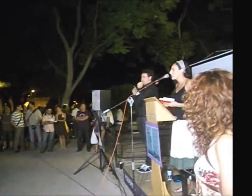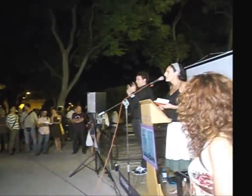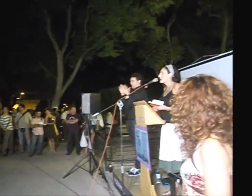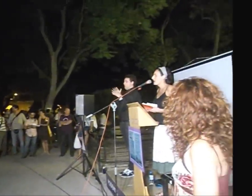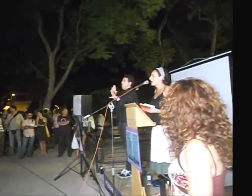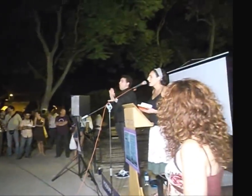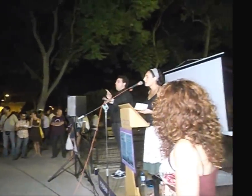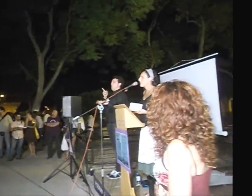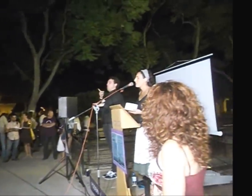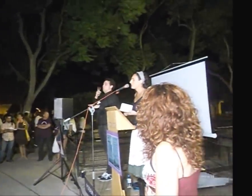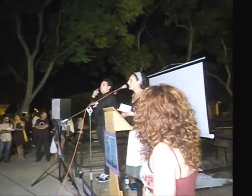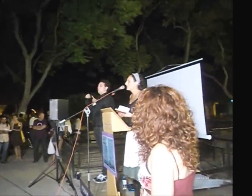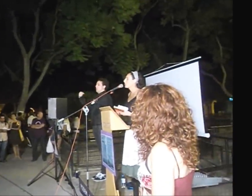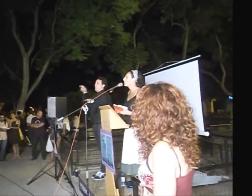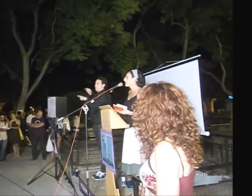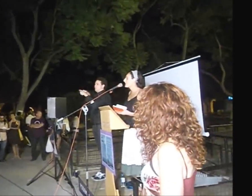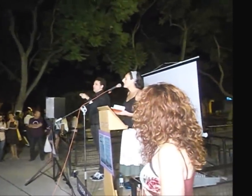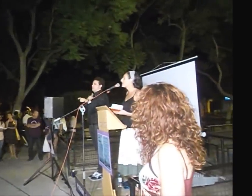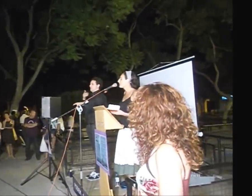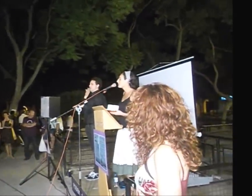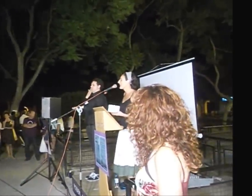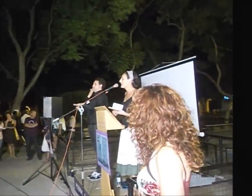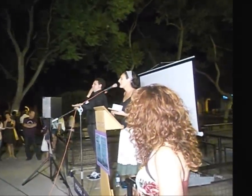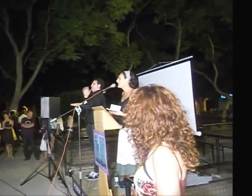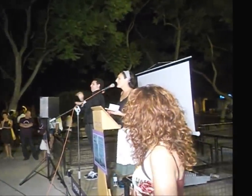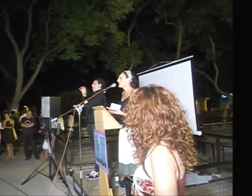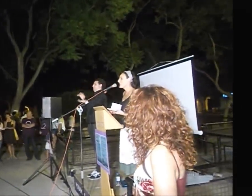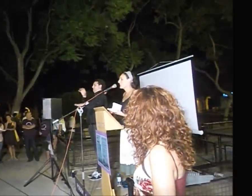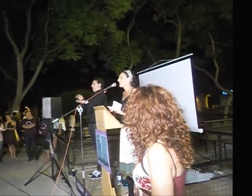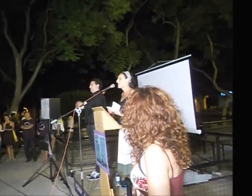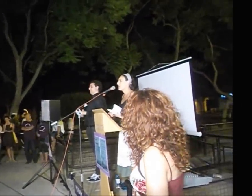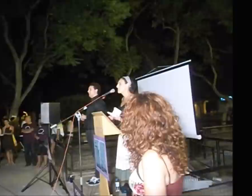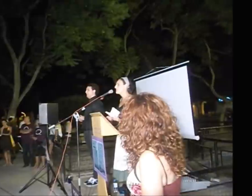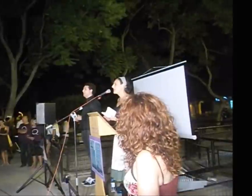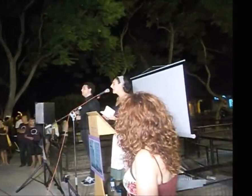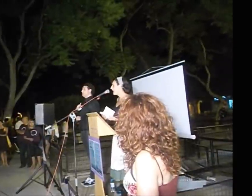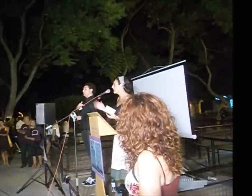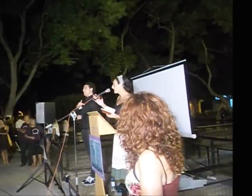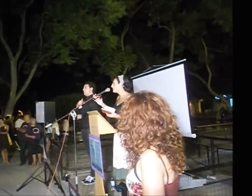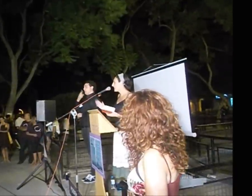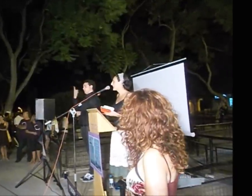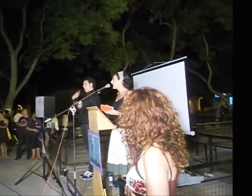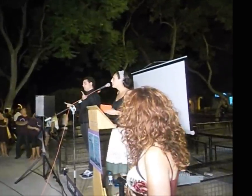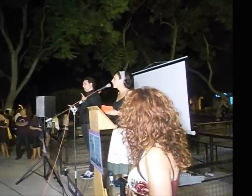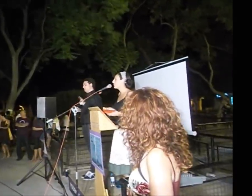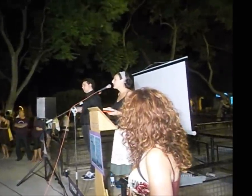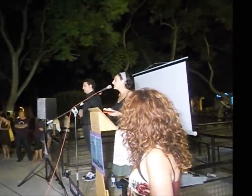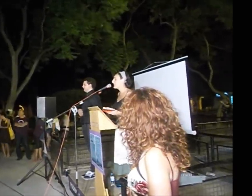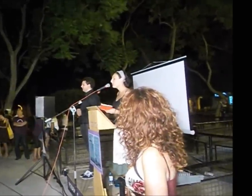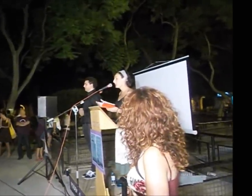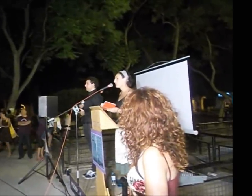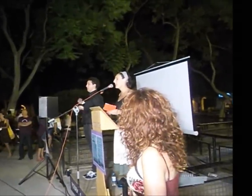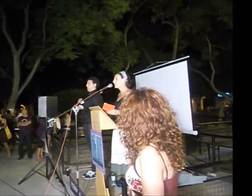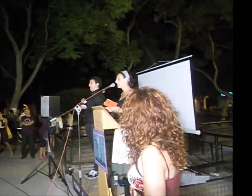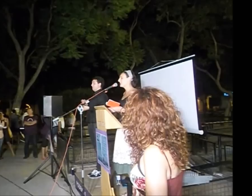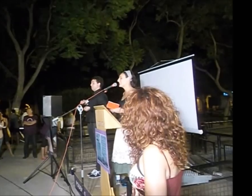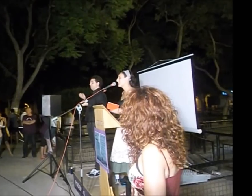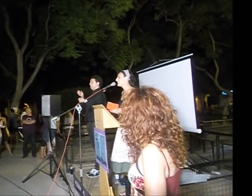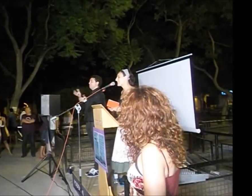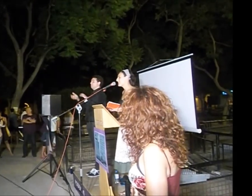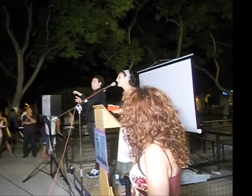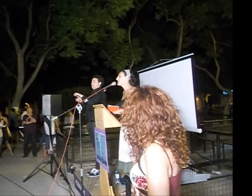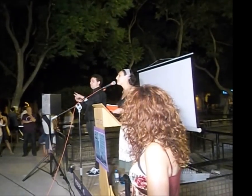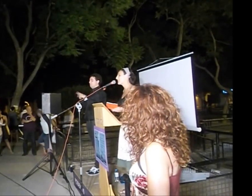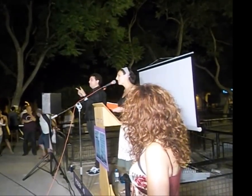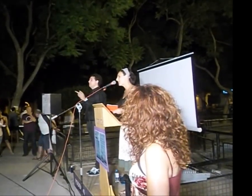humillación. Yo tengo que decir aquí una cosa y a veces puede crear un poco de polémica, pero el pueblo